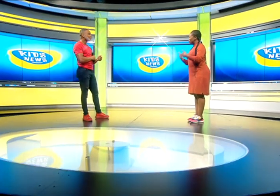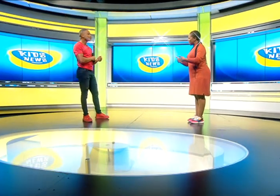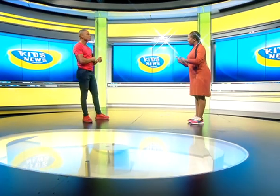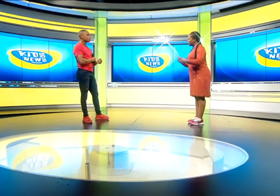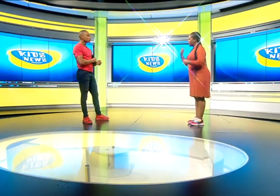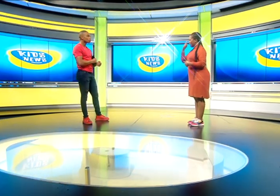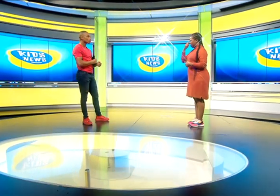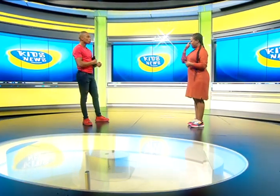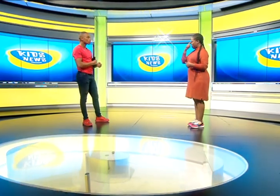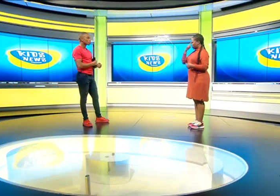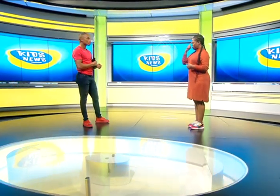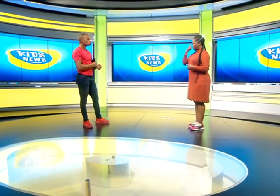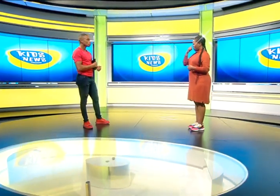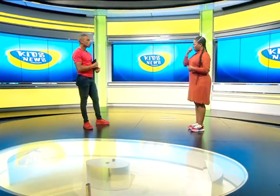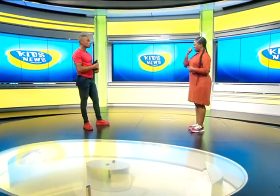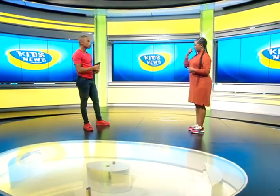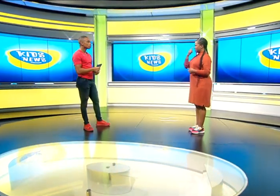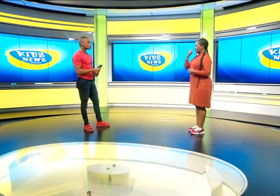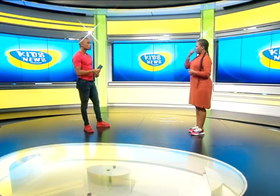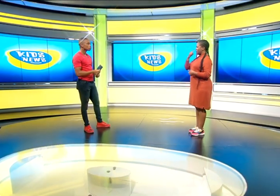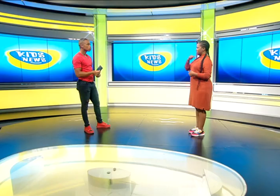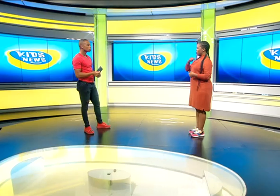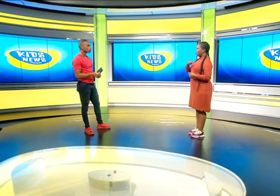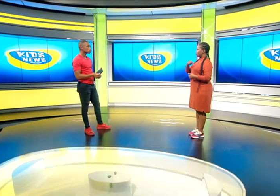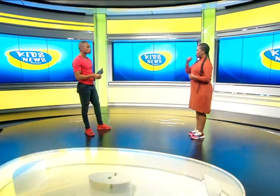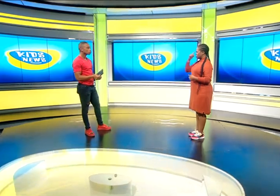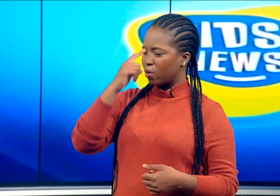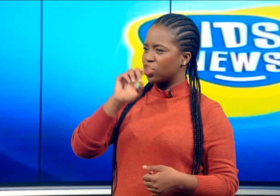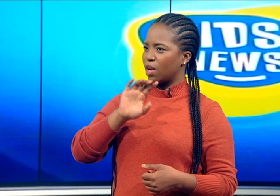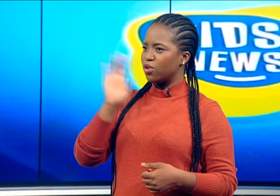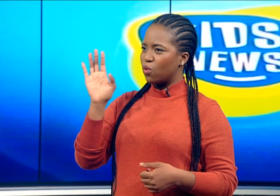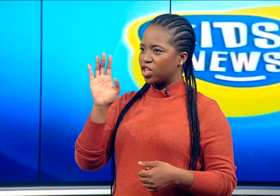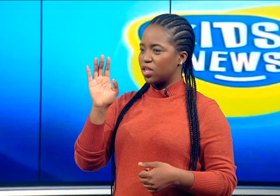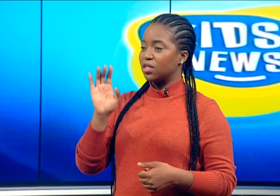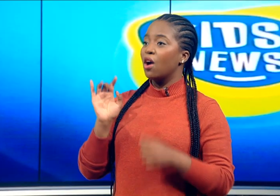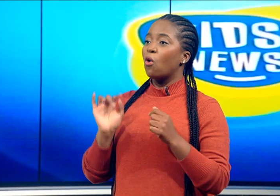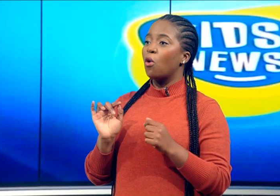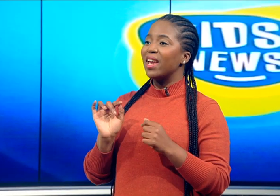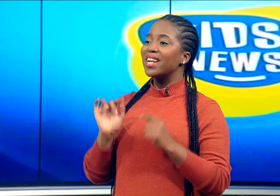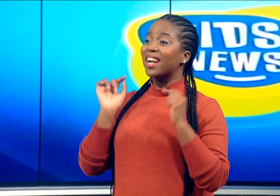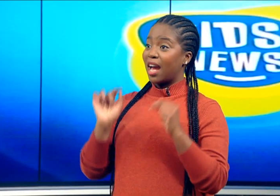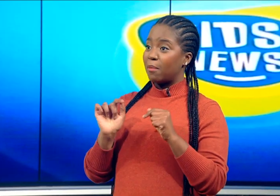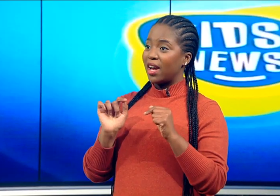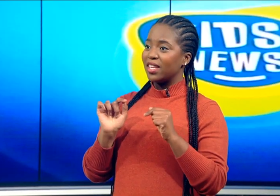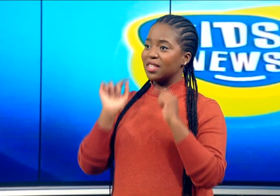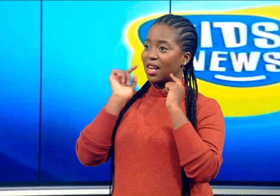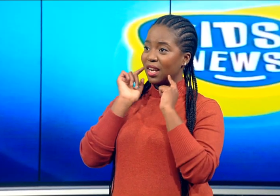umuthi unjani? Ama eyebrows wakho uyawehlisa noma yinini uma ubuza uHW questions ngoba igrammar ye sign